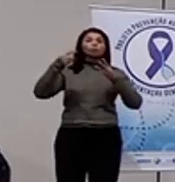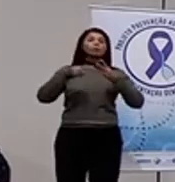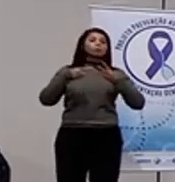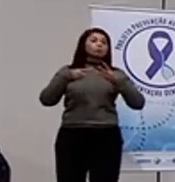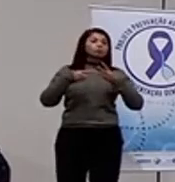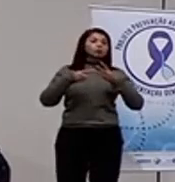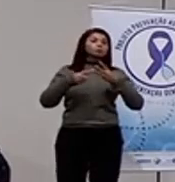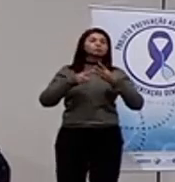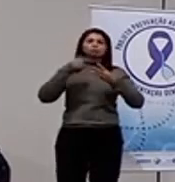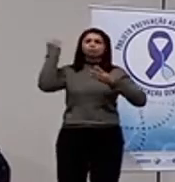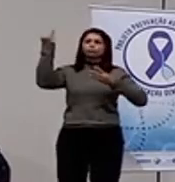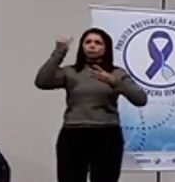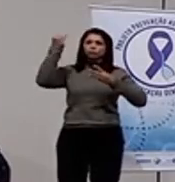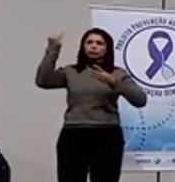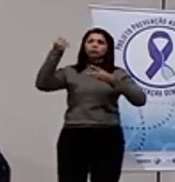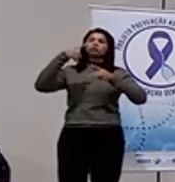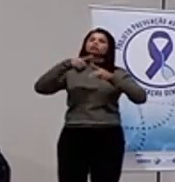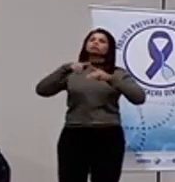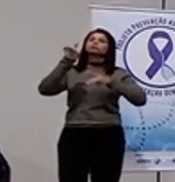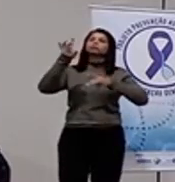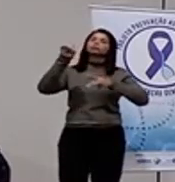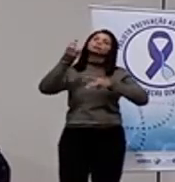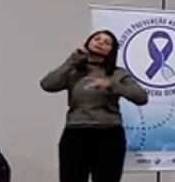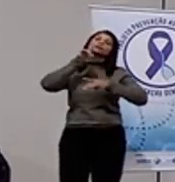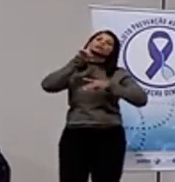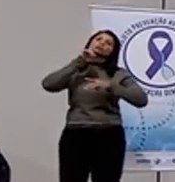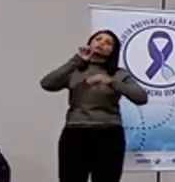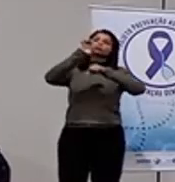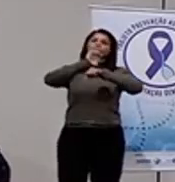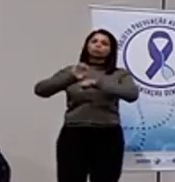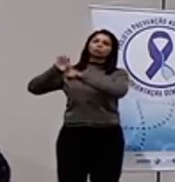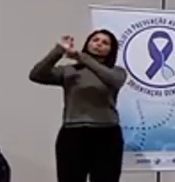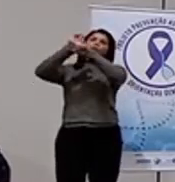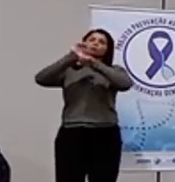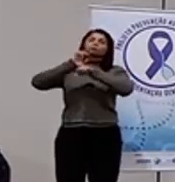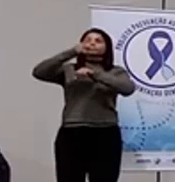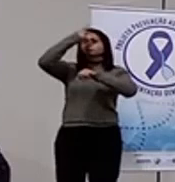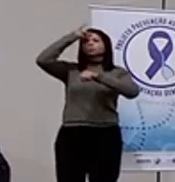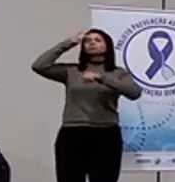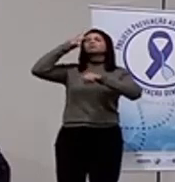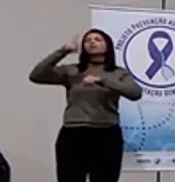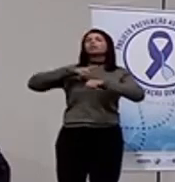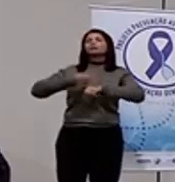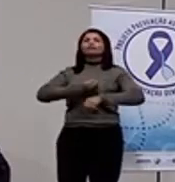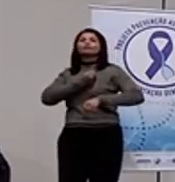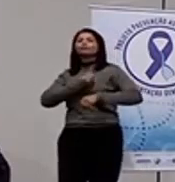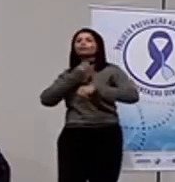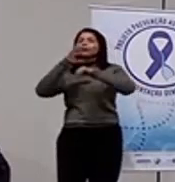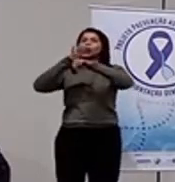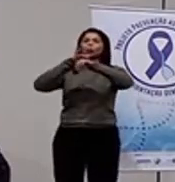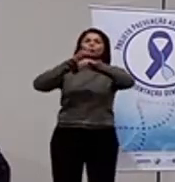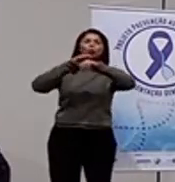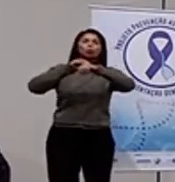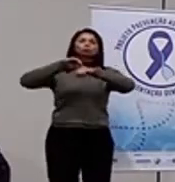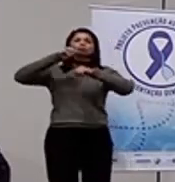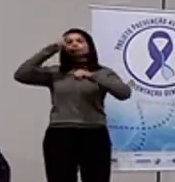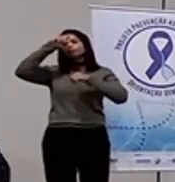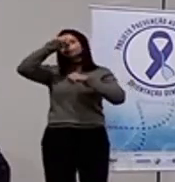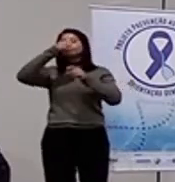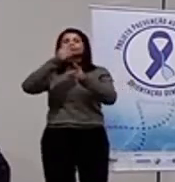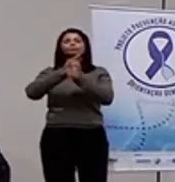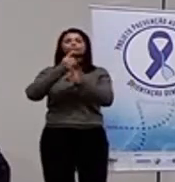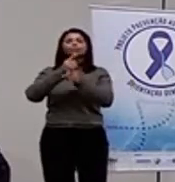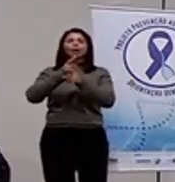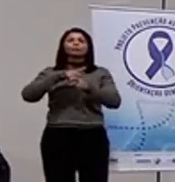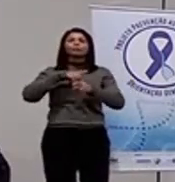nos Estados Unidos e na Europa, 60 milhões de pessoas vivem com a doença rara. Ao redor do mundo, 300 milhões de pessoas